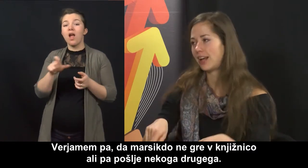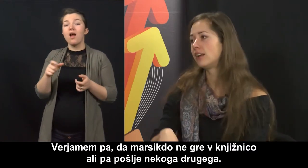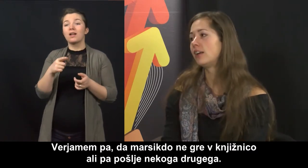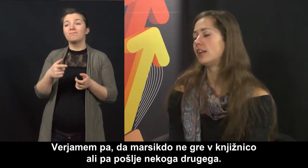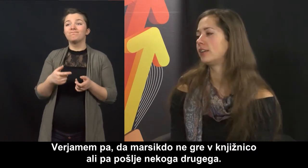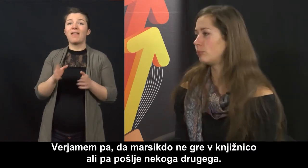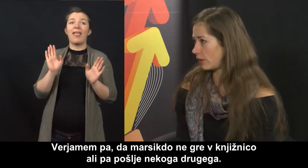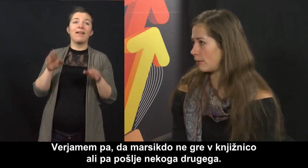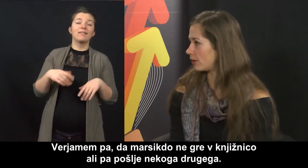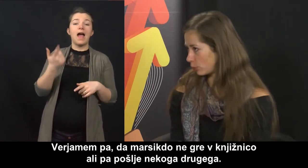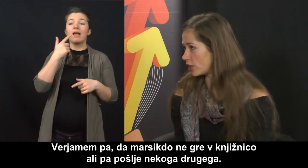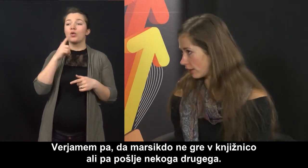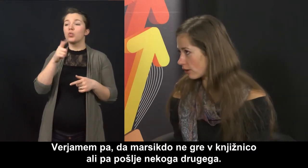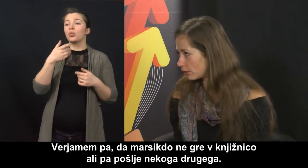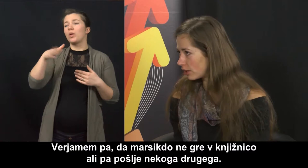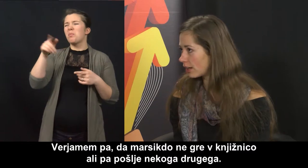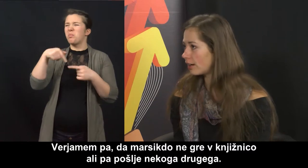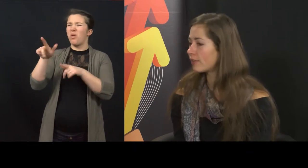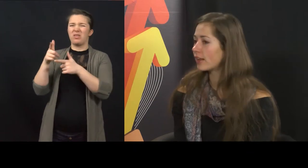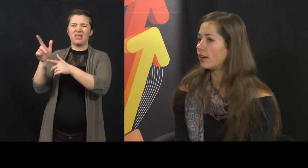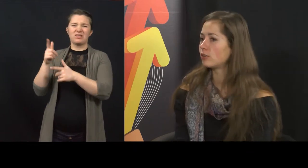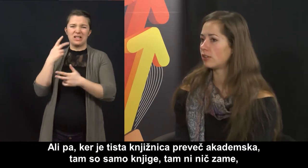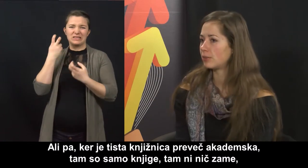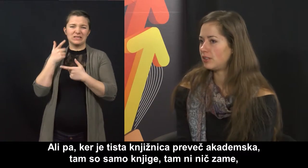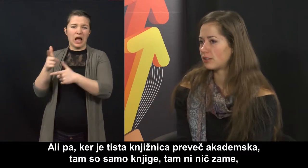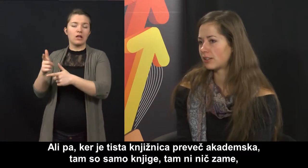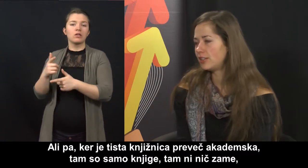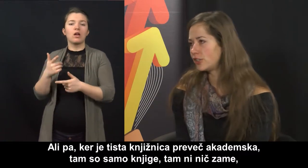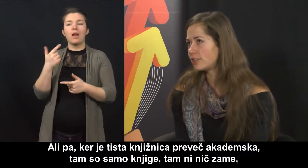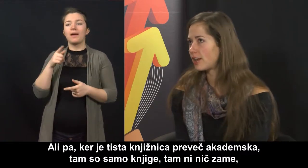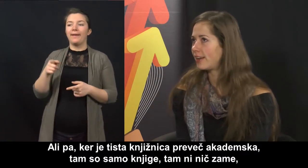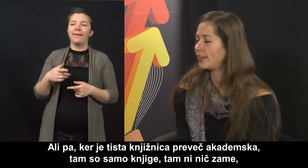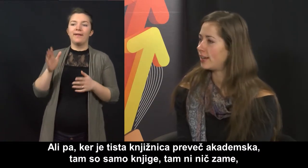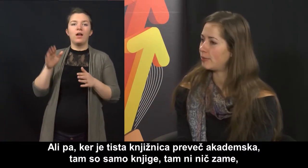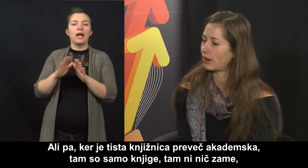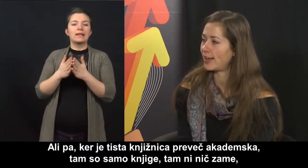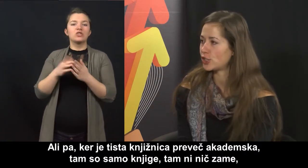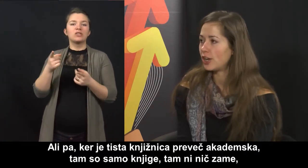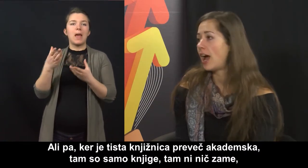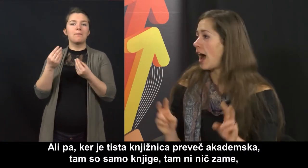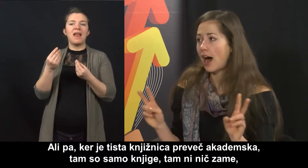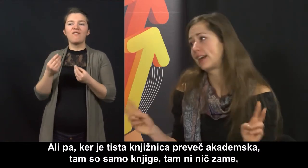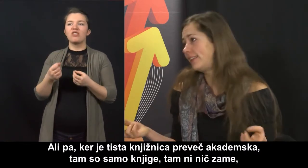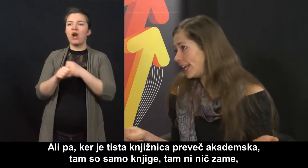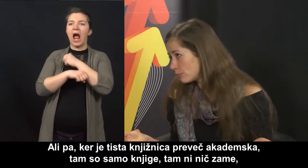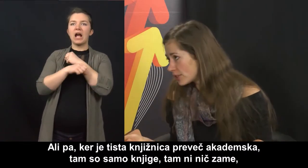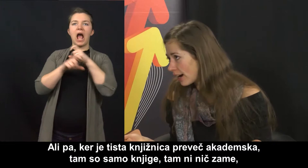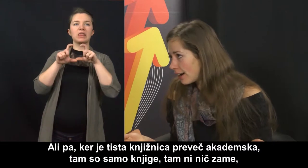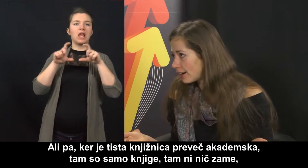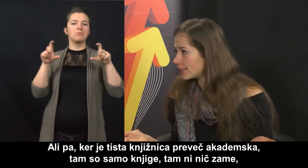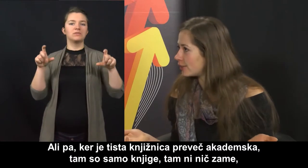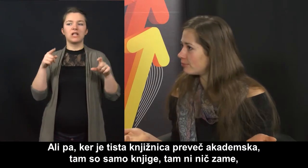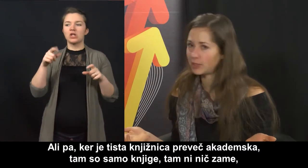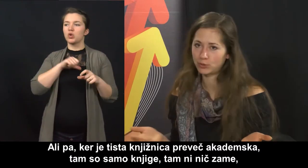ker ali pa pošle nekoga drugega, oziroma tisto knjižnica je preveč